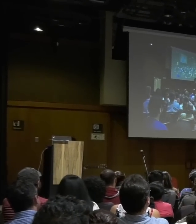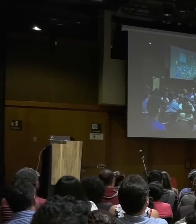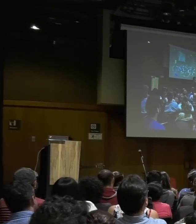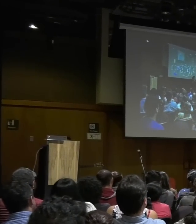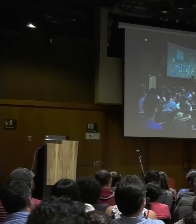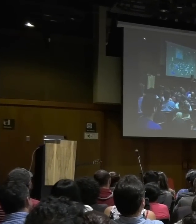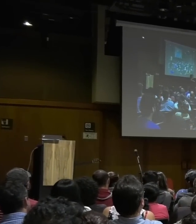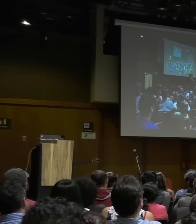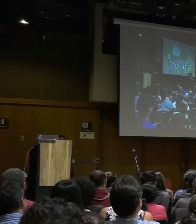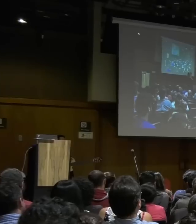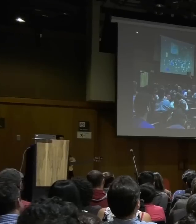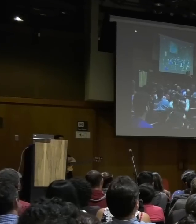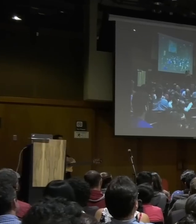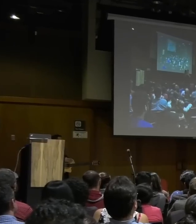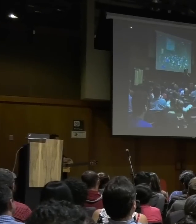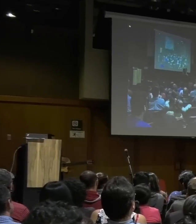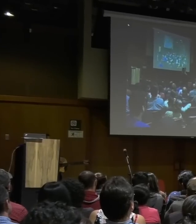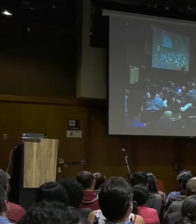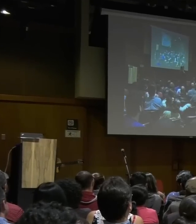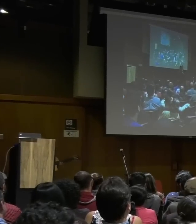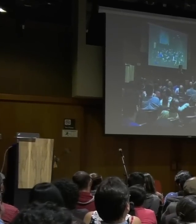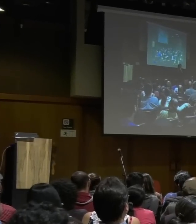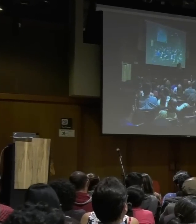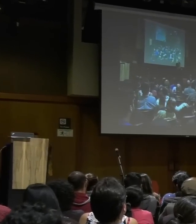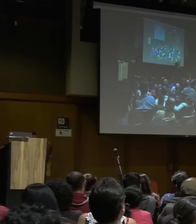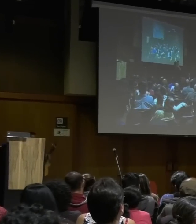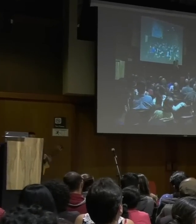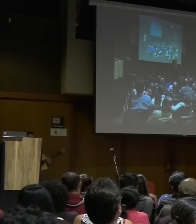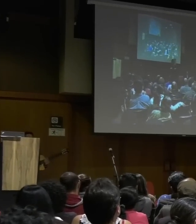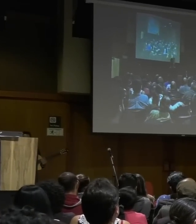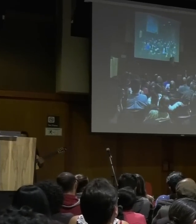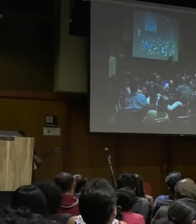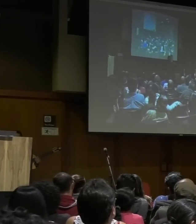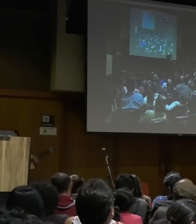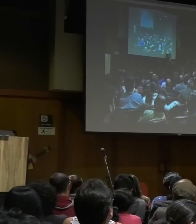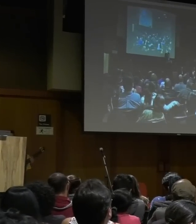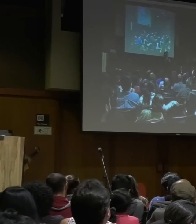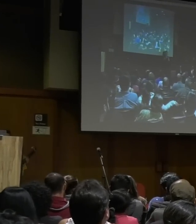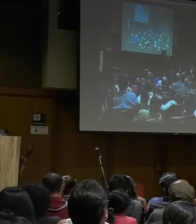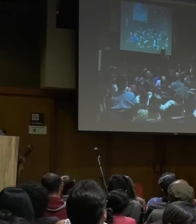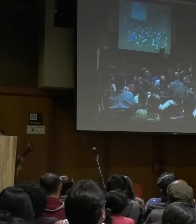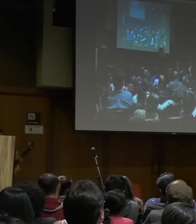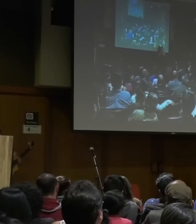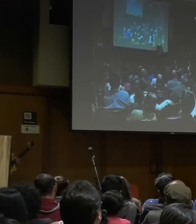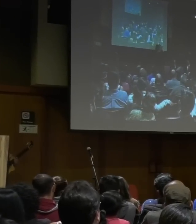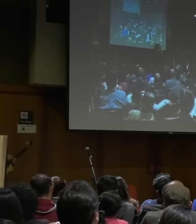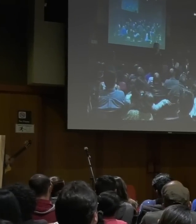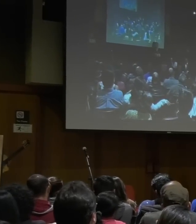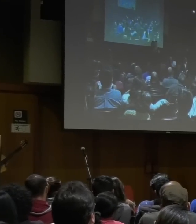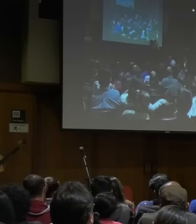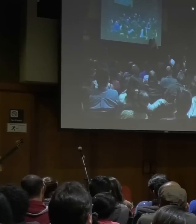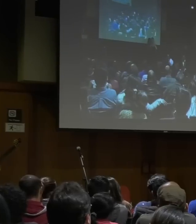en el jardín como planta deshojada. Agobiada por el sol, azotada por el viento, será mi pensamiento lo mismo que un